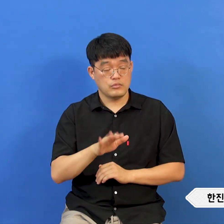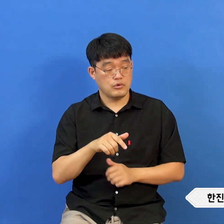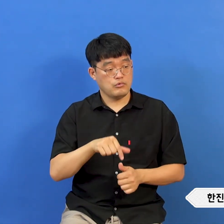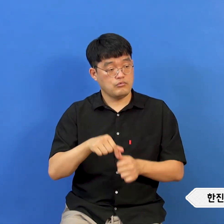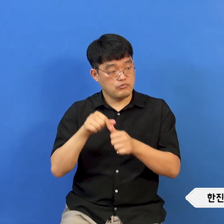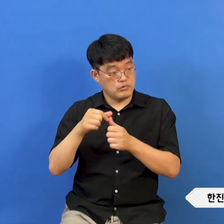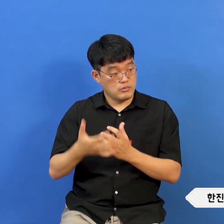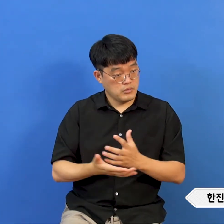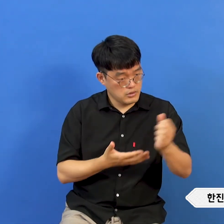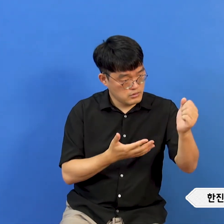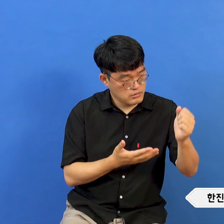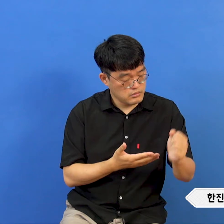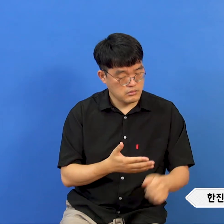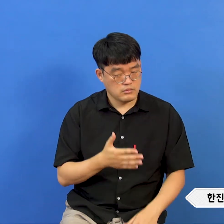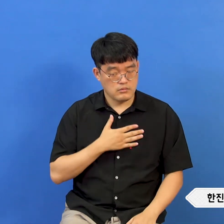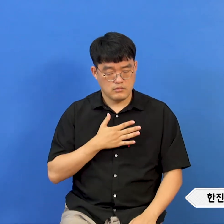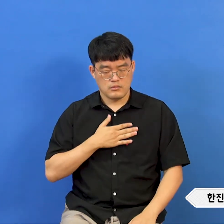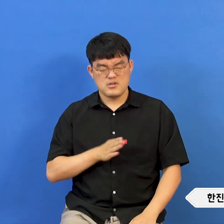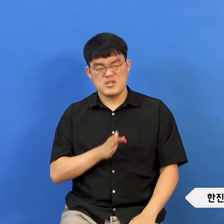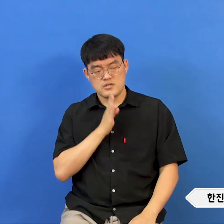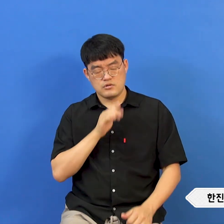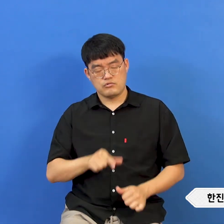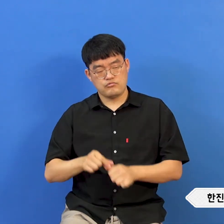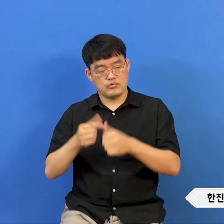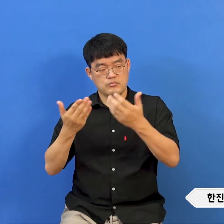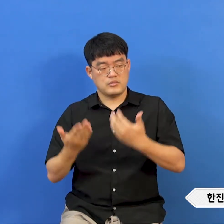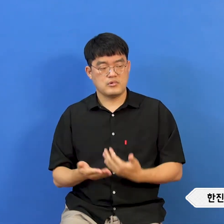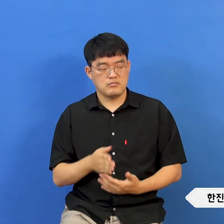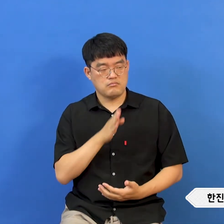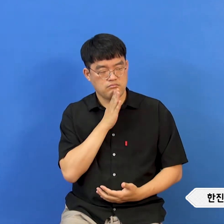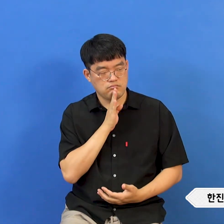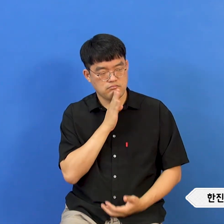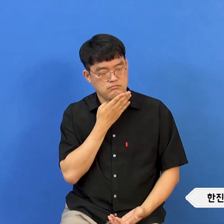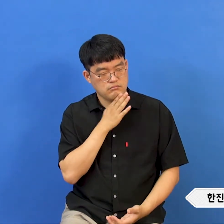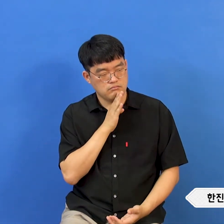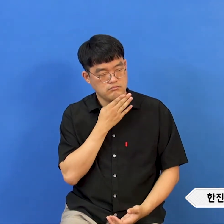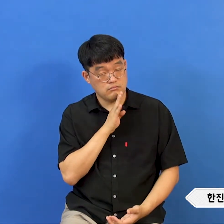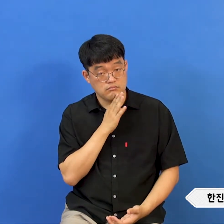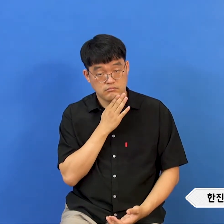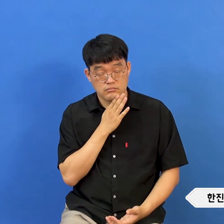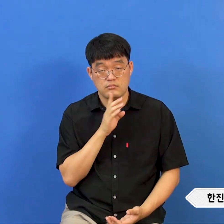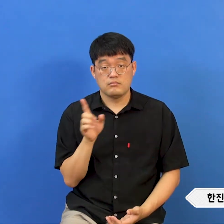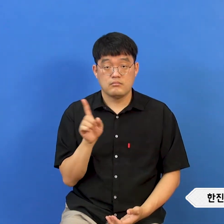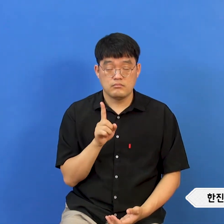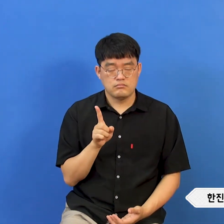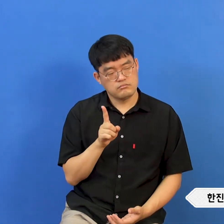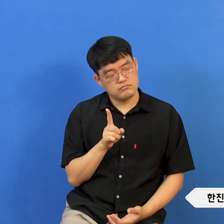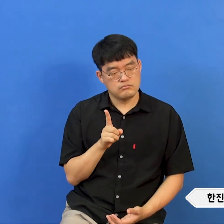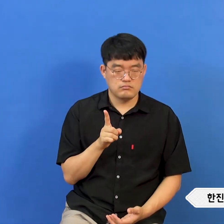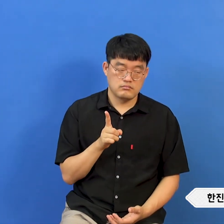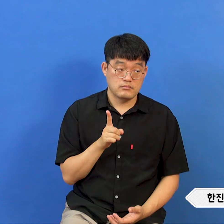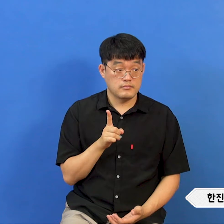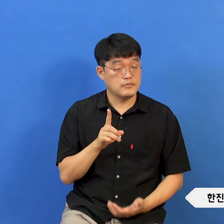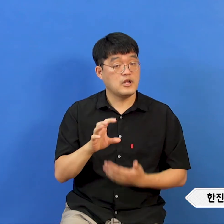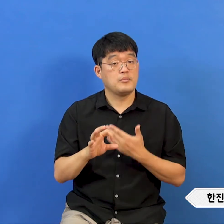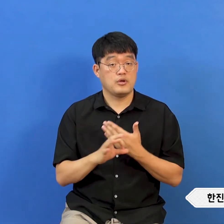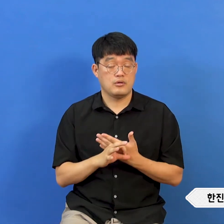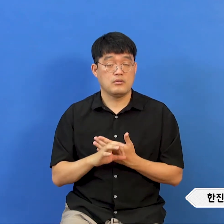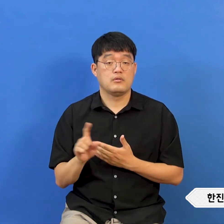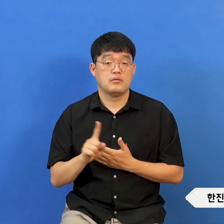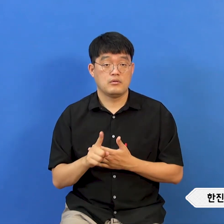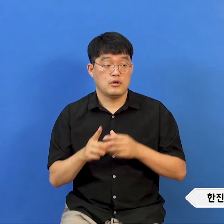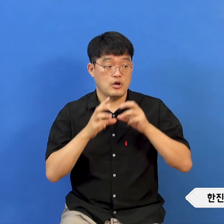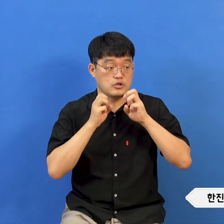구원받았다고 하니까 내가 진짜로 구원받은 게 맞나 해서 좀 갸우뚱하면 그